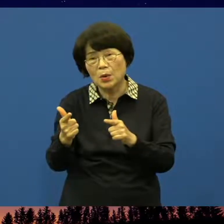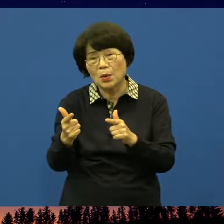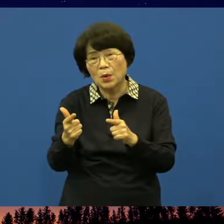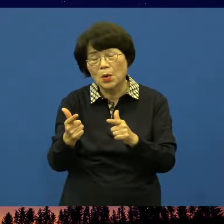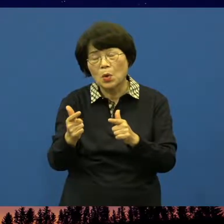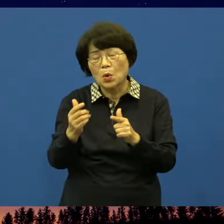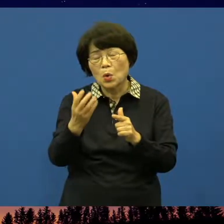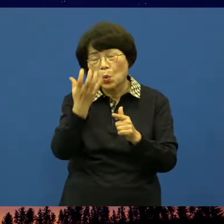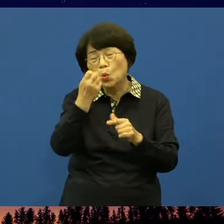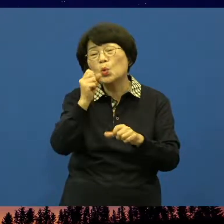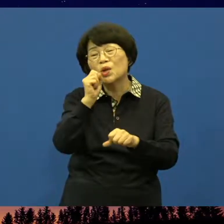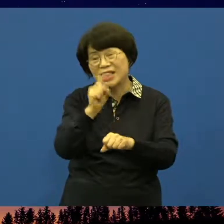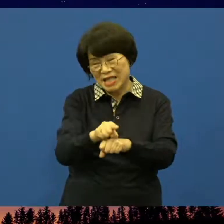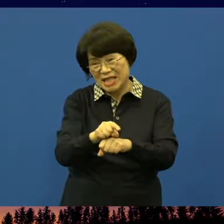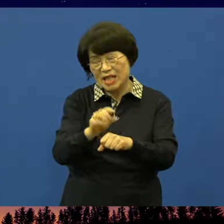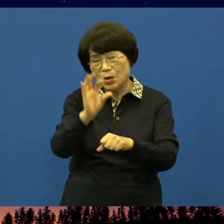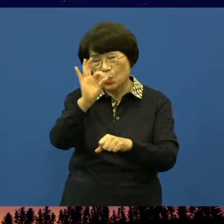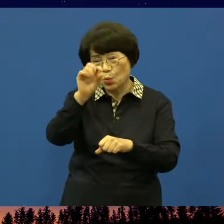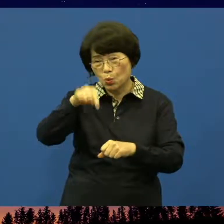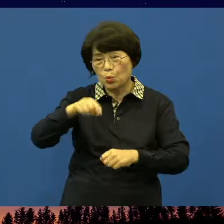우울증이었고,